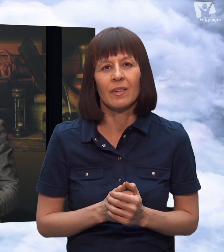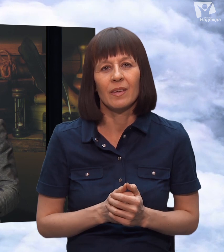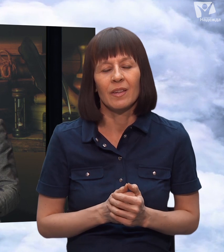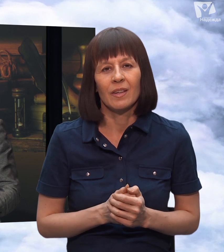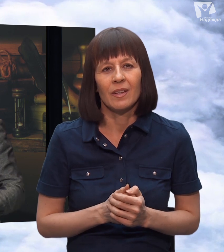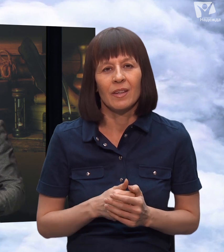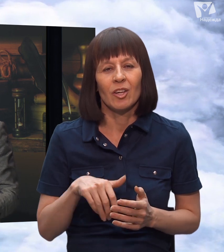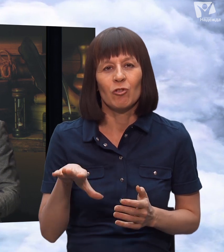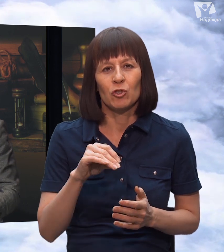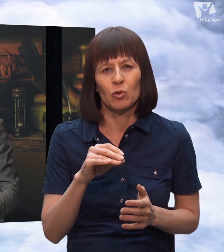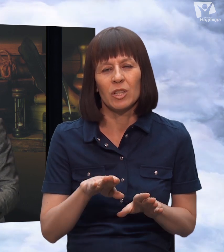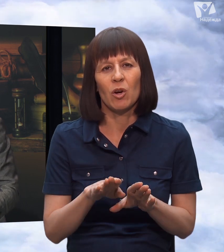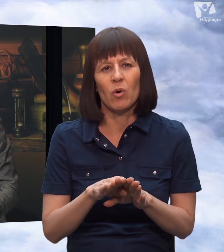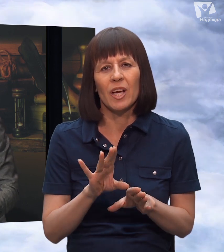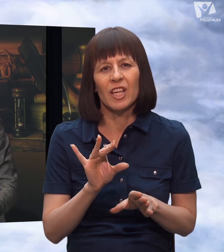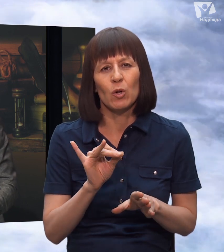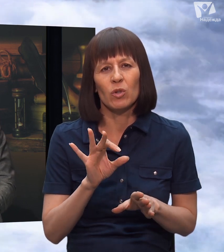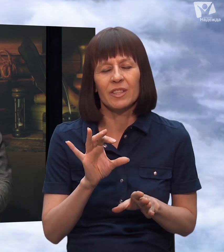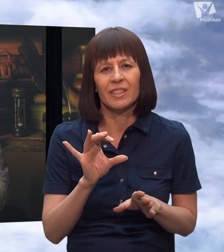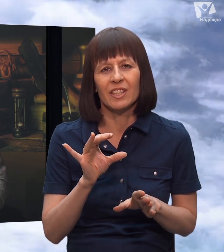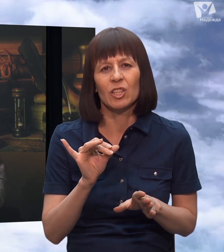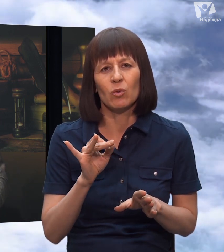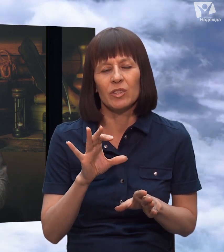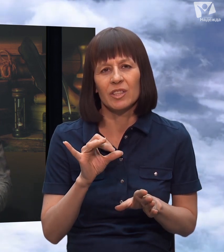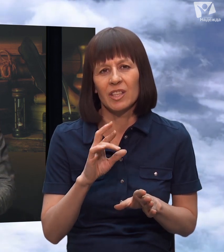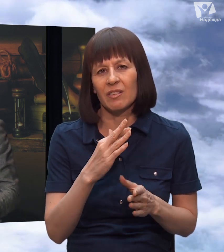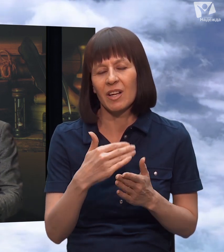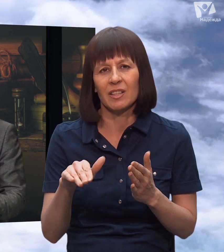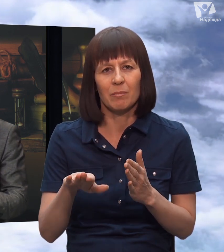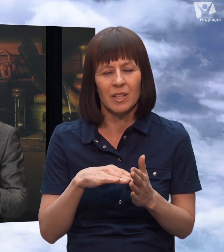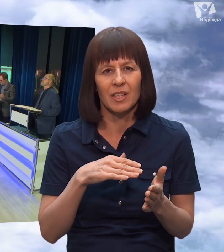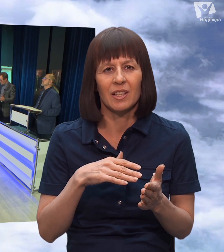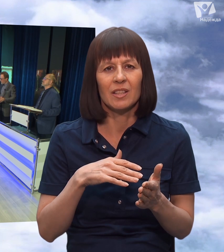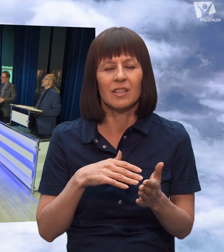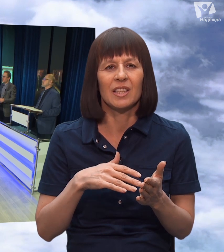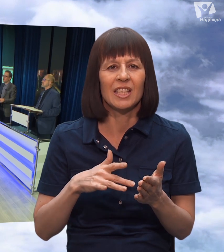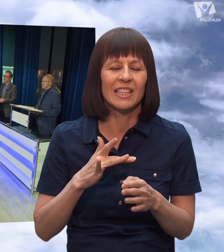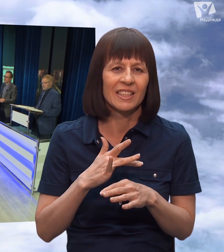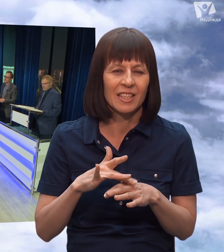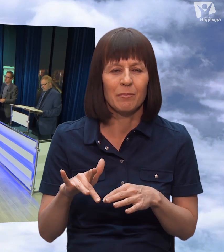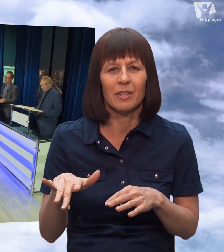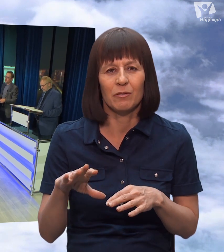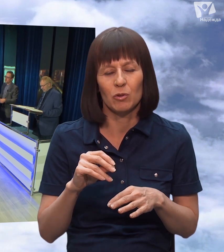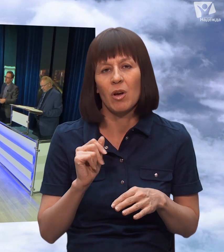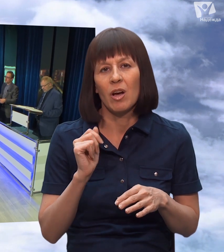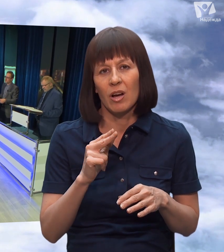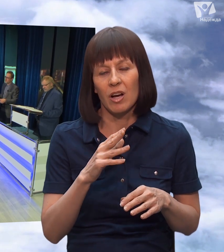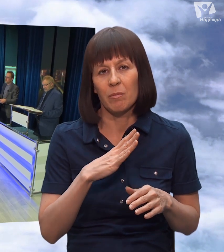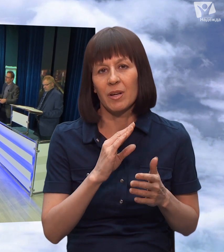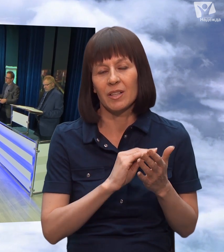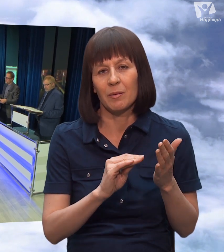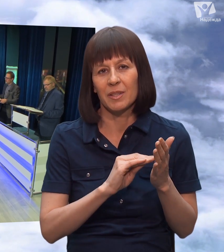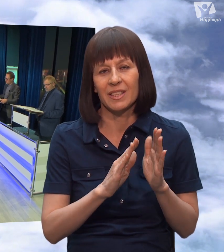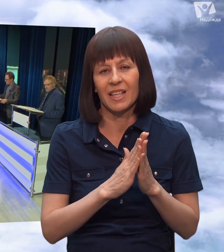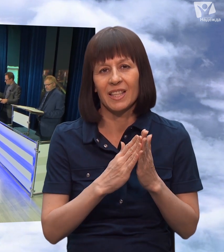всякие оккультные практики и оси истребил опять же как об этом сказано было иди